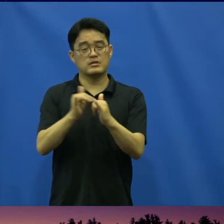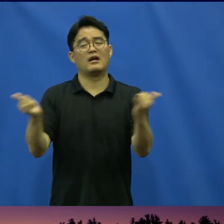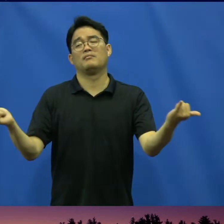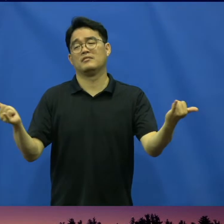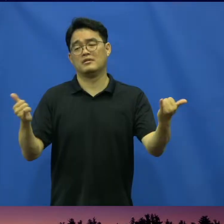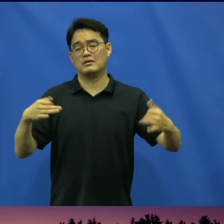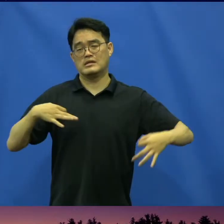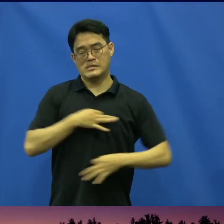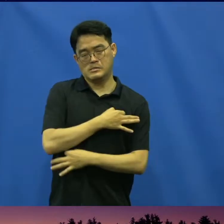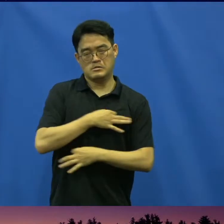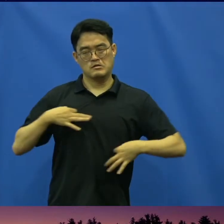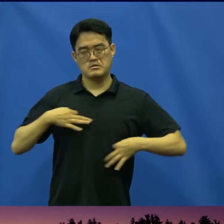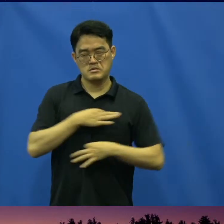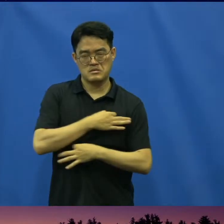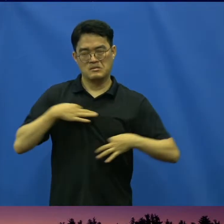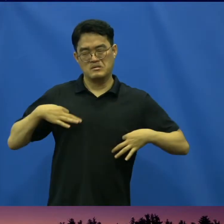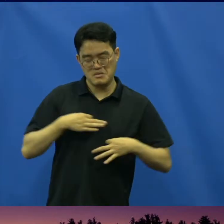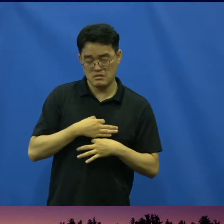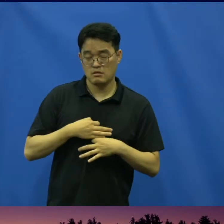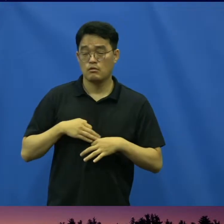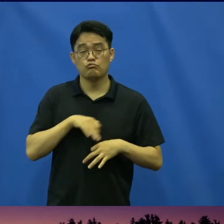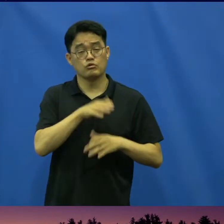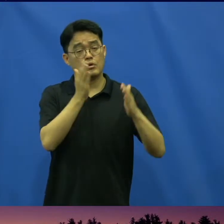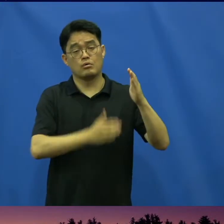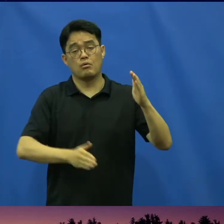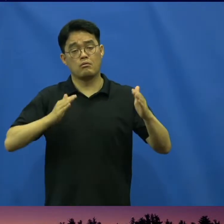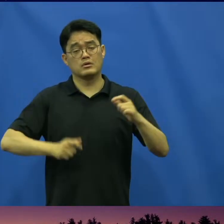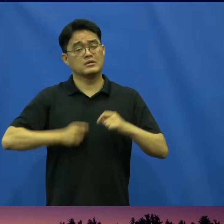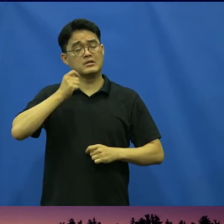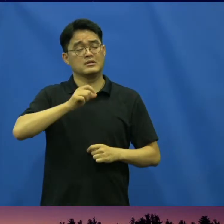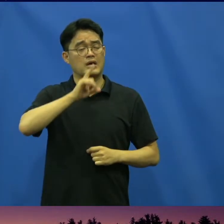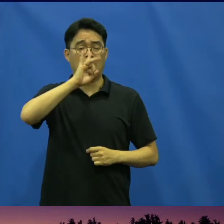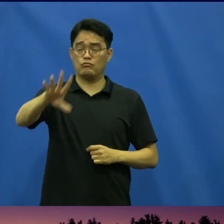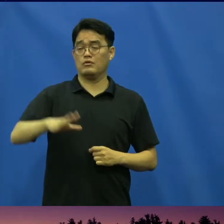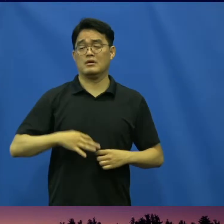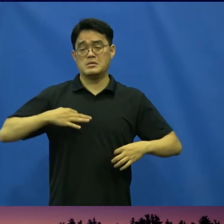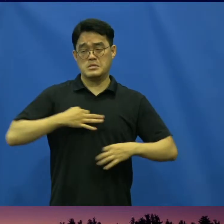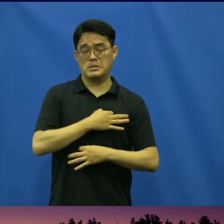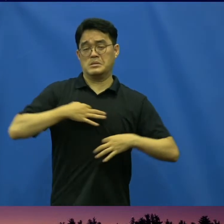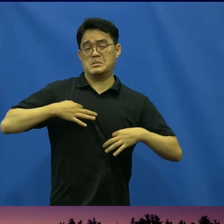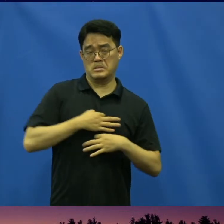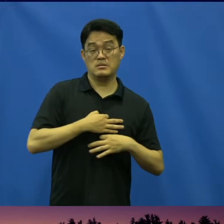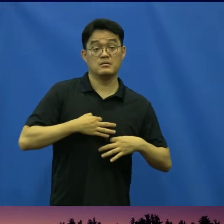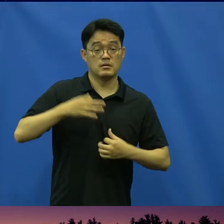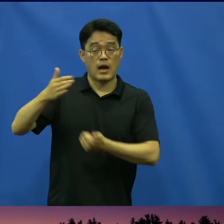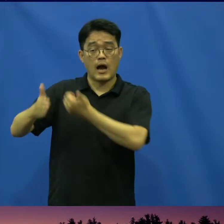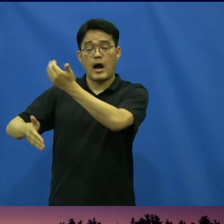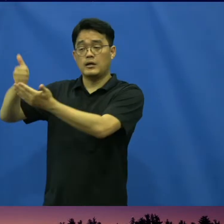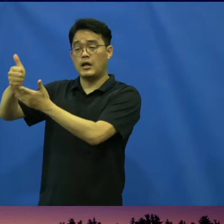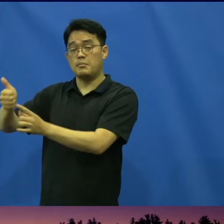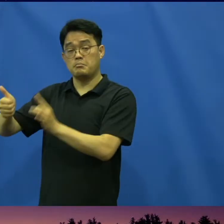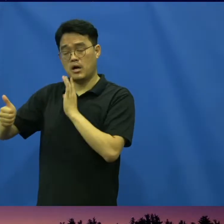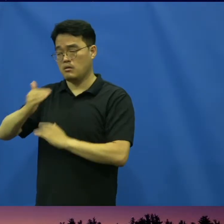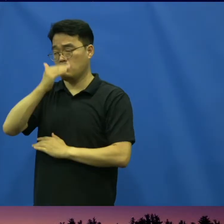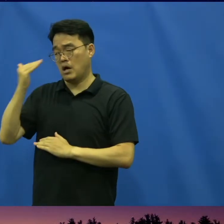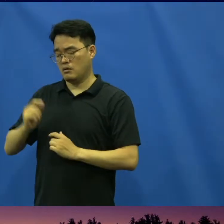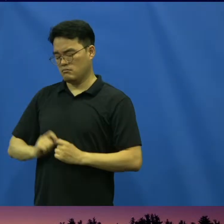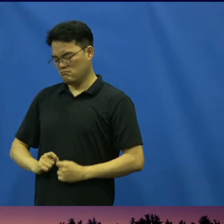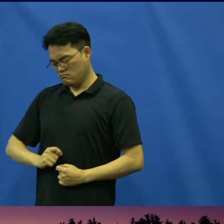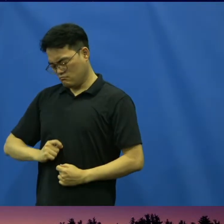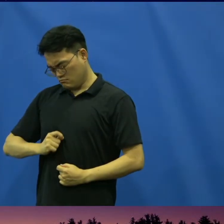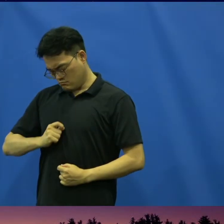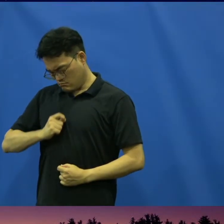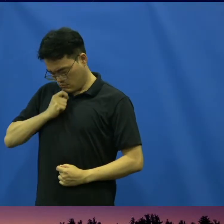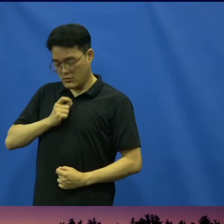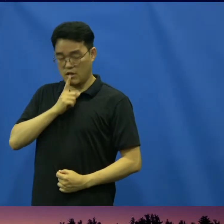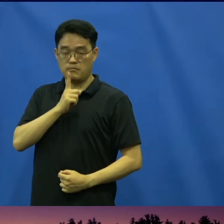자신이 어긋나 있기 때문에 우리가 보는 판단과 모든 기준이 잘못되어 있어요. 치우쳐 있다고요. 내가 지금 보고